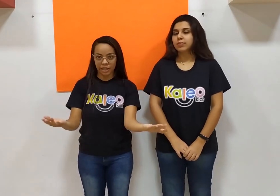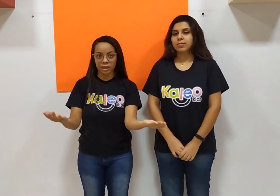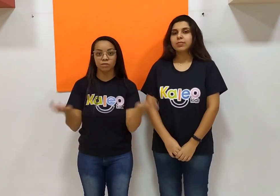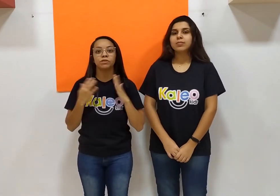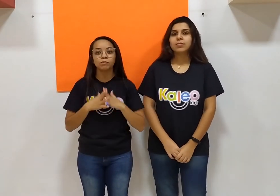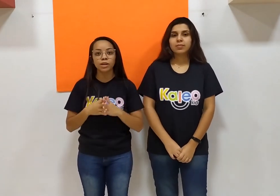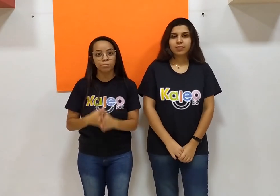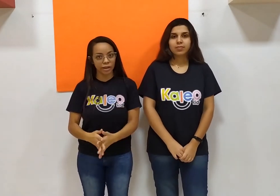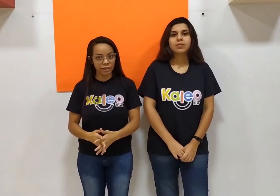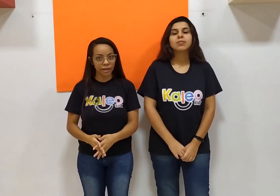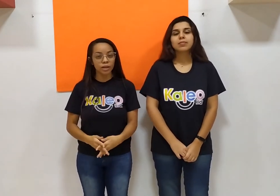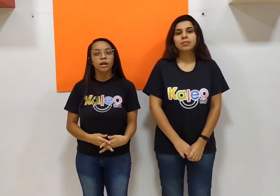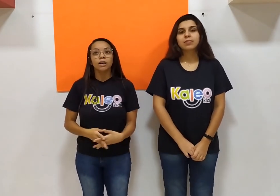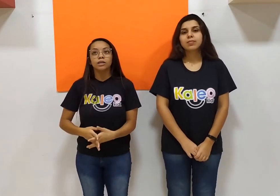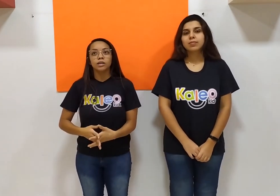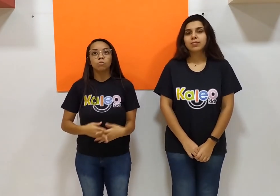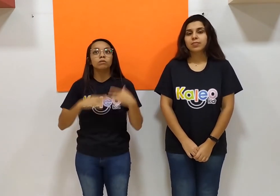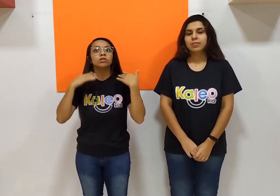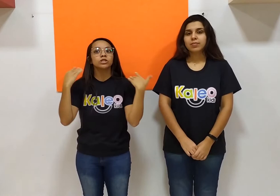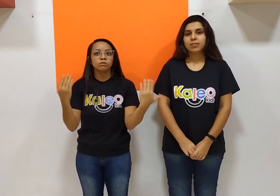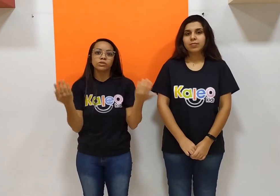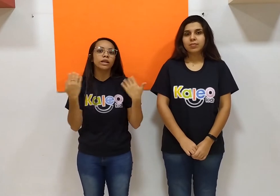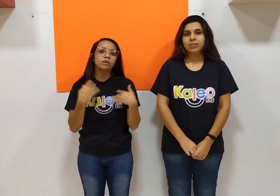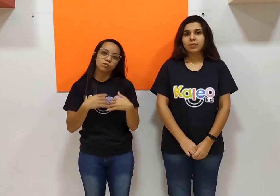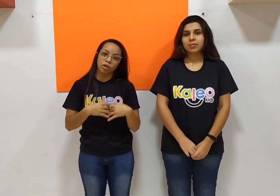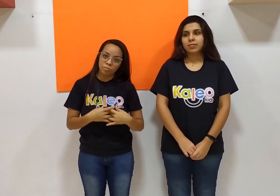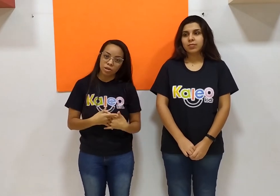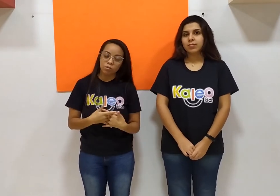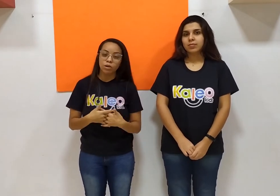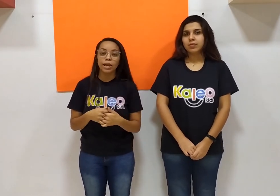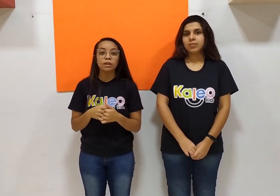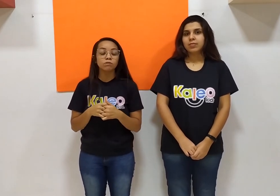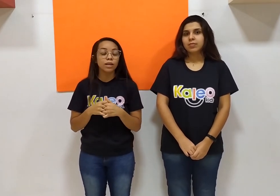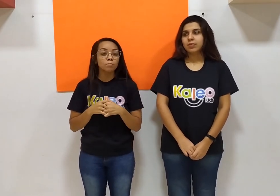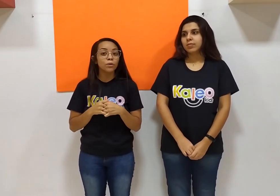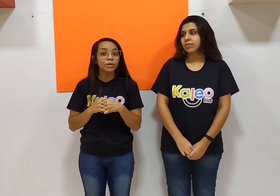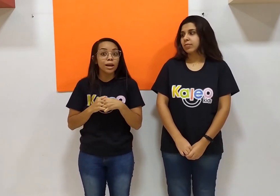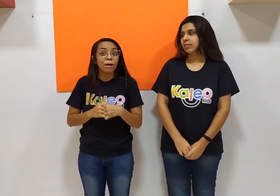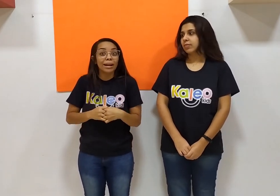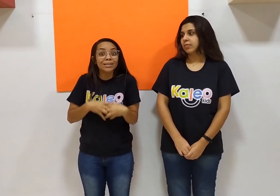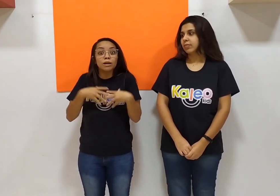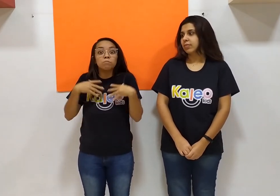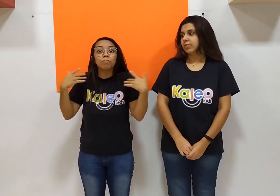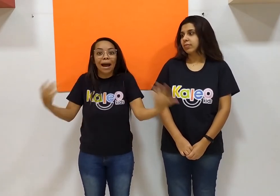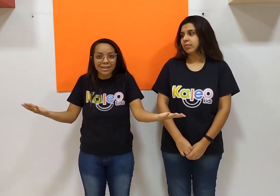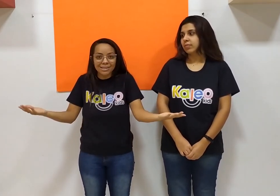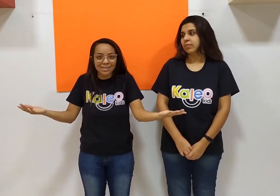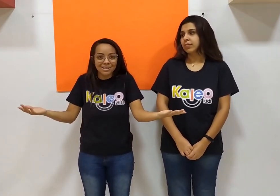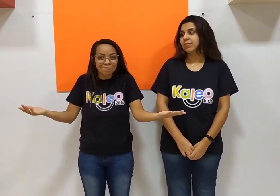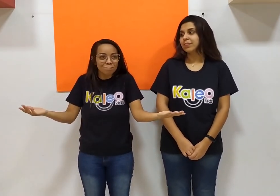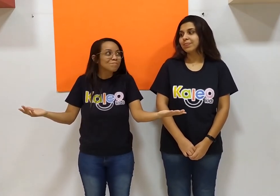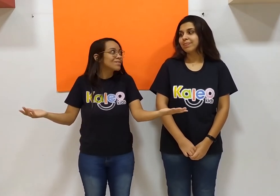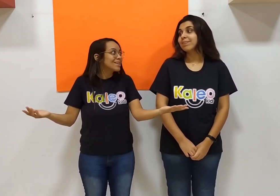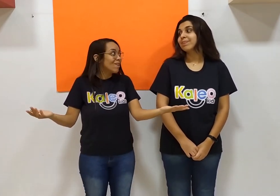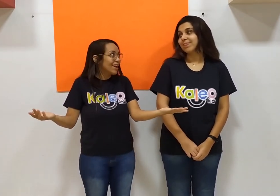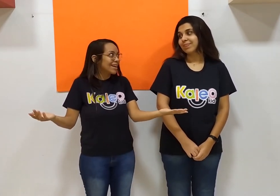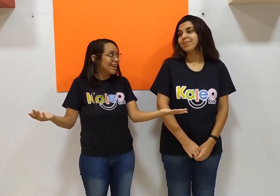vocês vamos aprender que quando Jesus ele é nosso amigo, ele nos dá poder para ter paz. Olha que